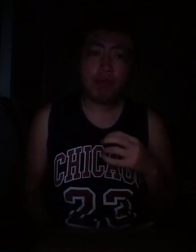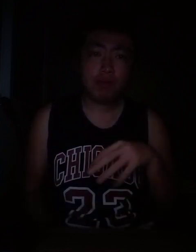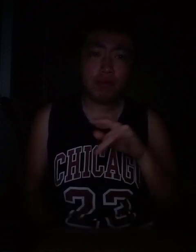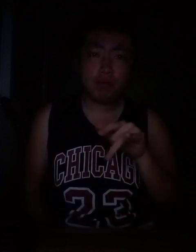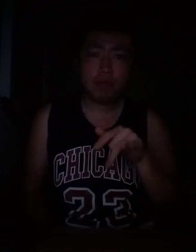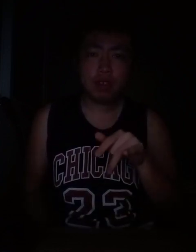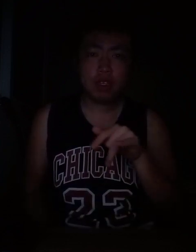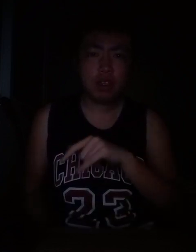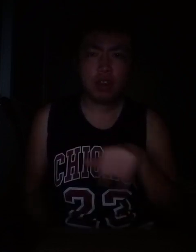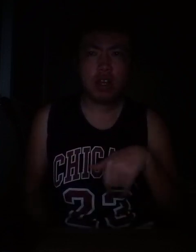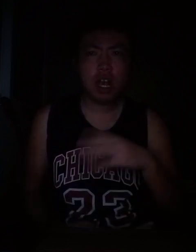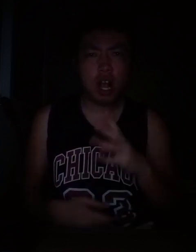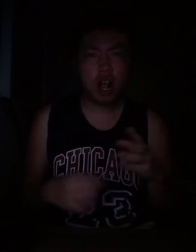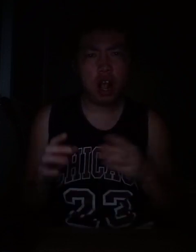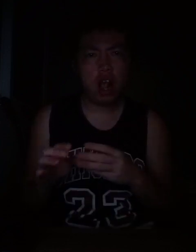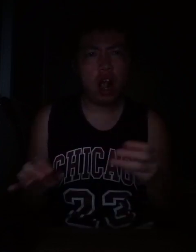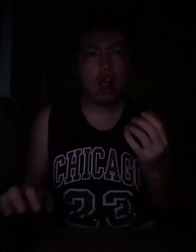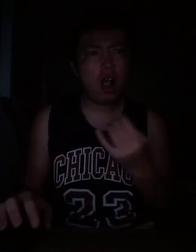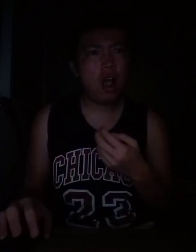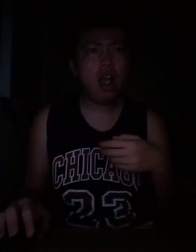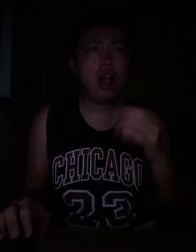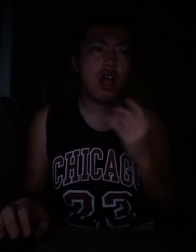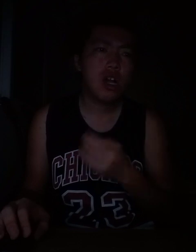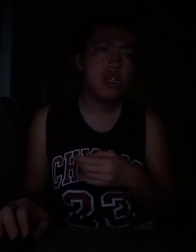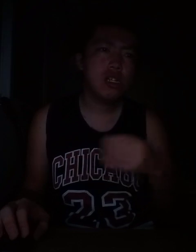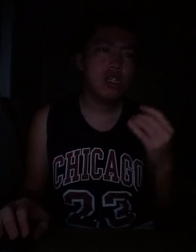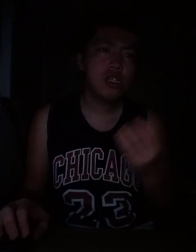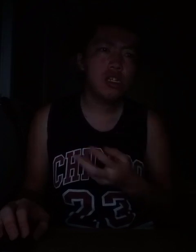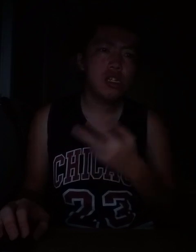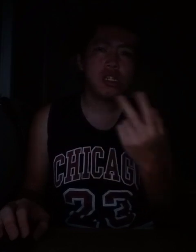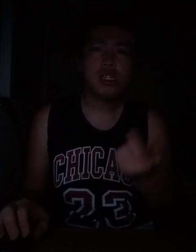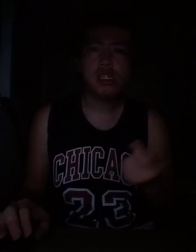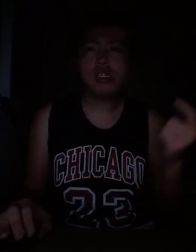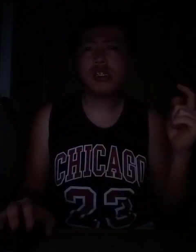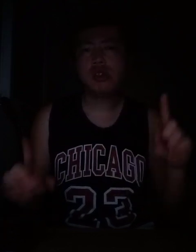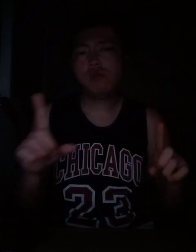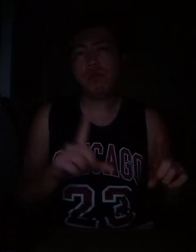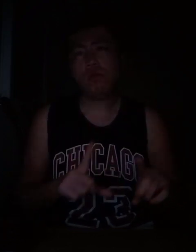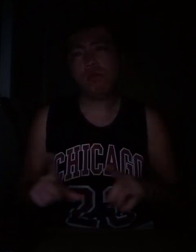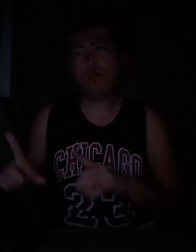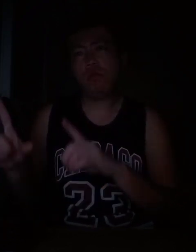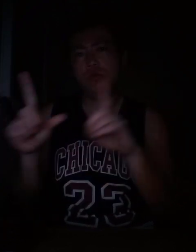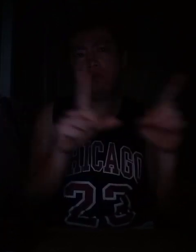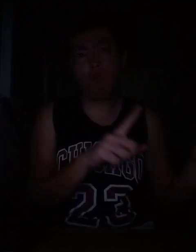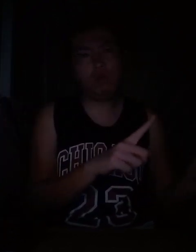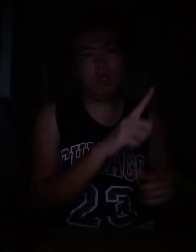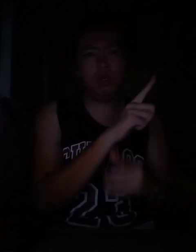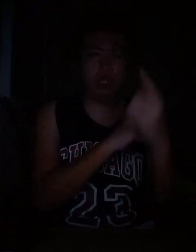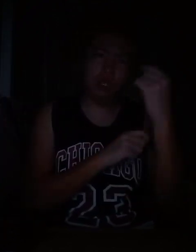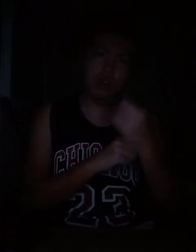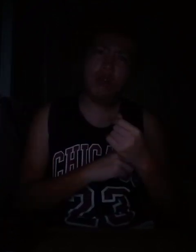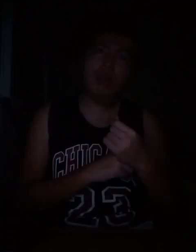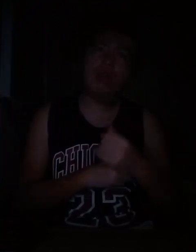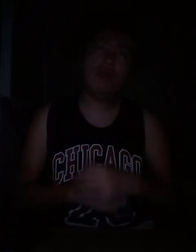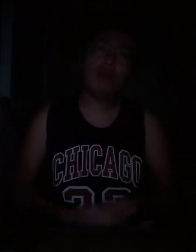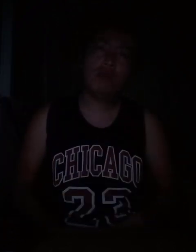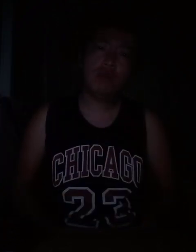직원은 통상 내부 감사 절차를 거치지만 사안의 심각성을 고려해 이례적으로 외부 수사기관에 넘긴 겁니다.